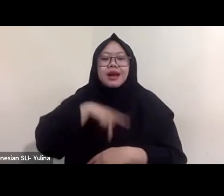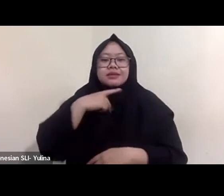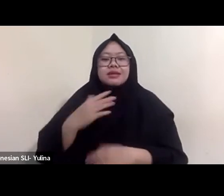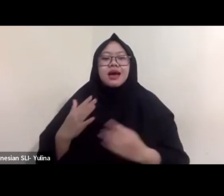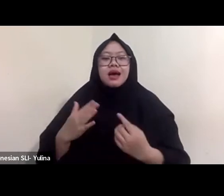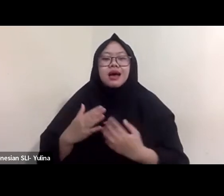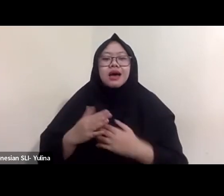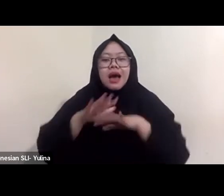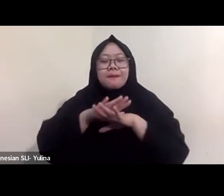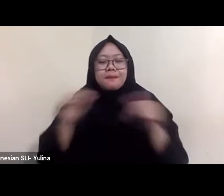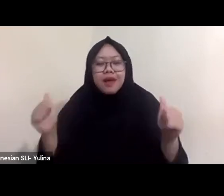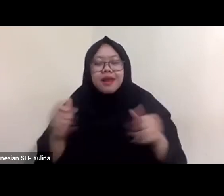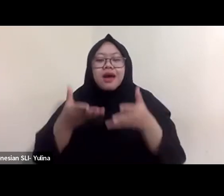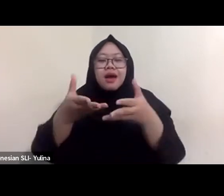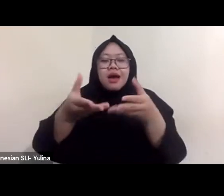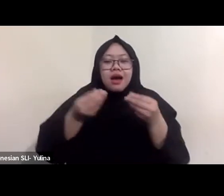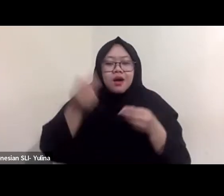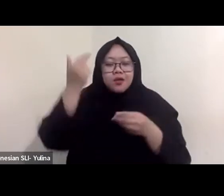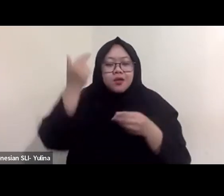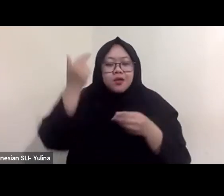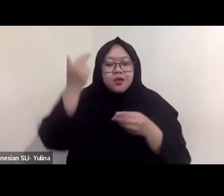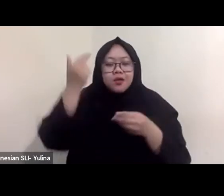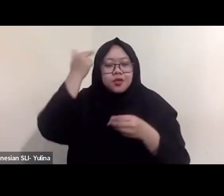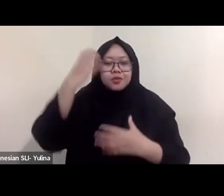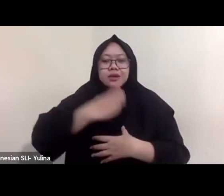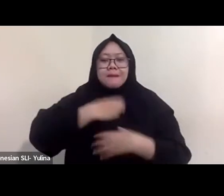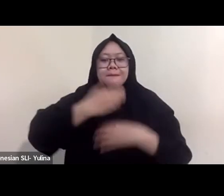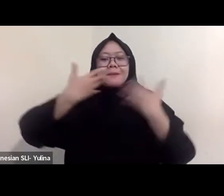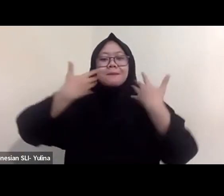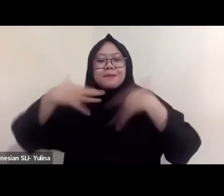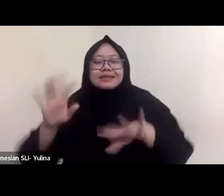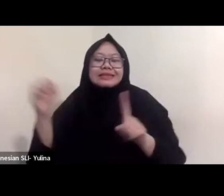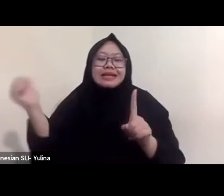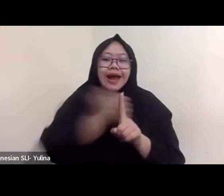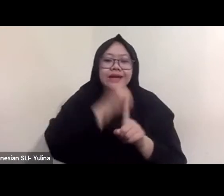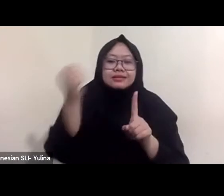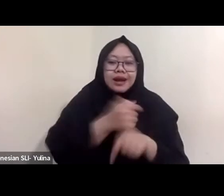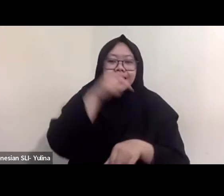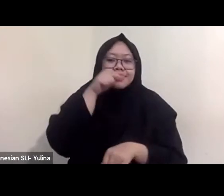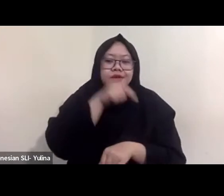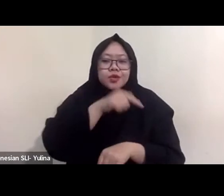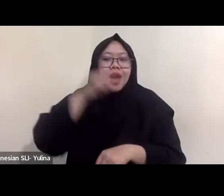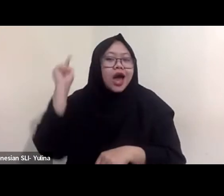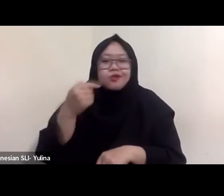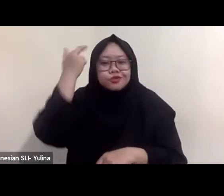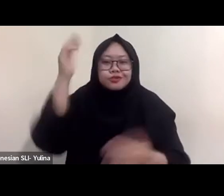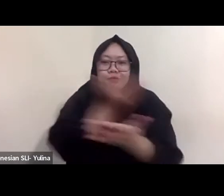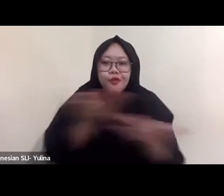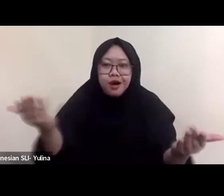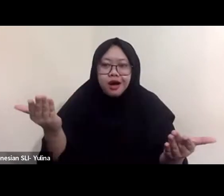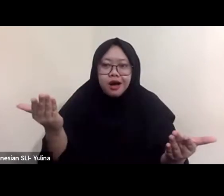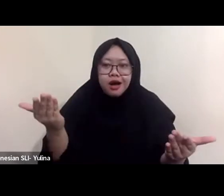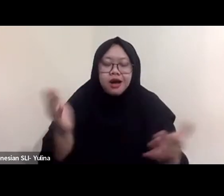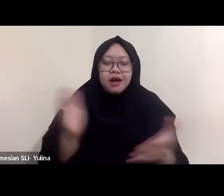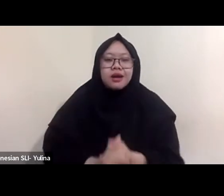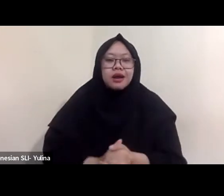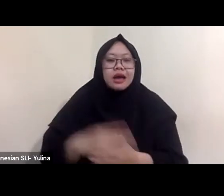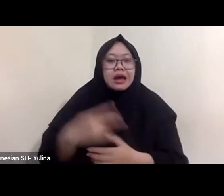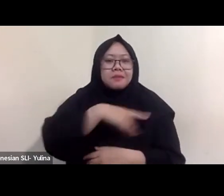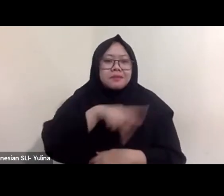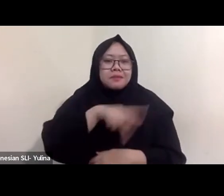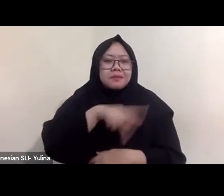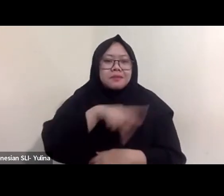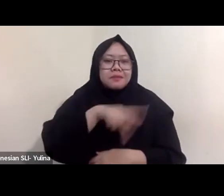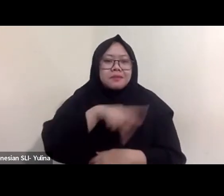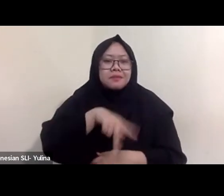pendidikan yang bebas dari kekerasan adalah sebuah keharusan. Kami bisa merasakan guncangan dan trauma mendalam dari sahabat